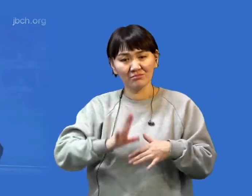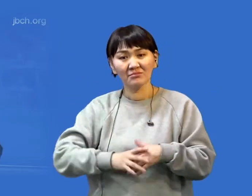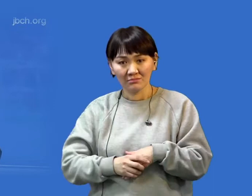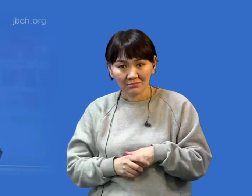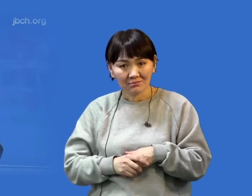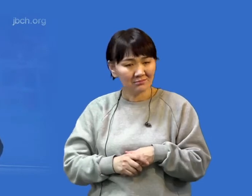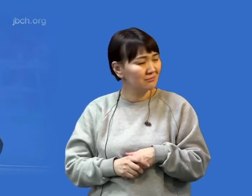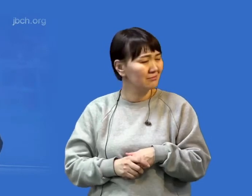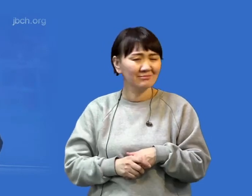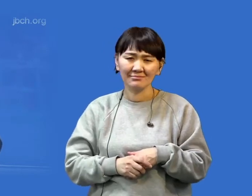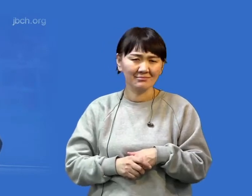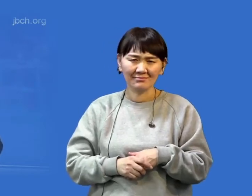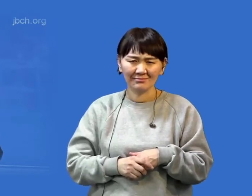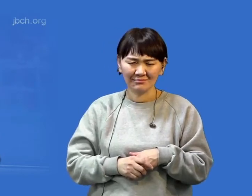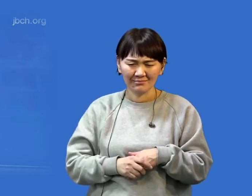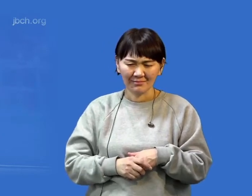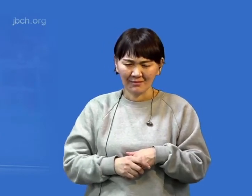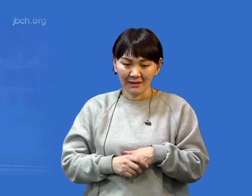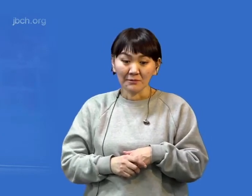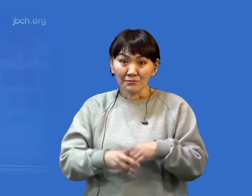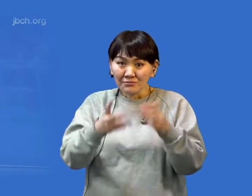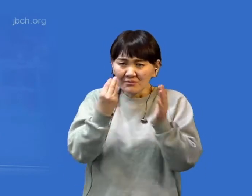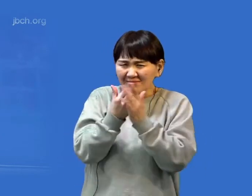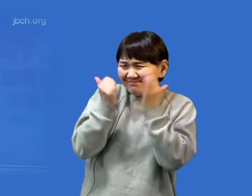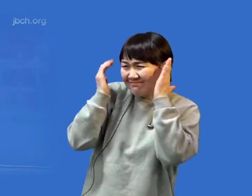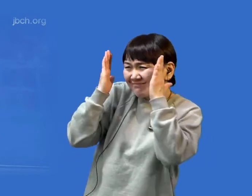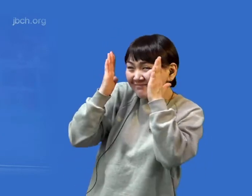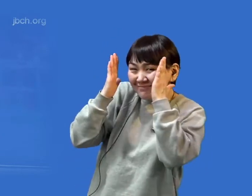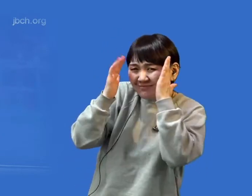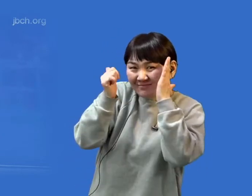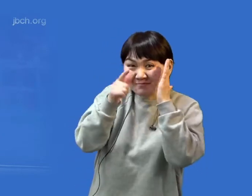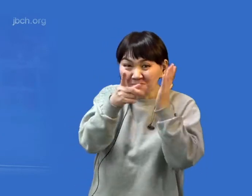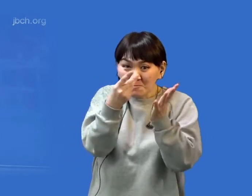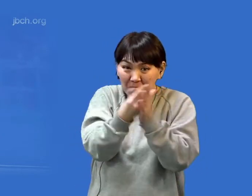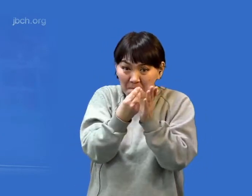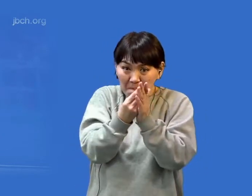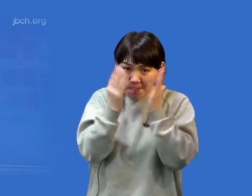хичнээн сайн хандсан жигсэн ганц удаа нэг буруу юм хийчихвэл